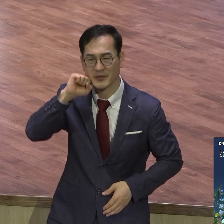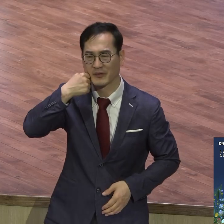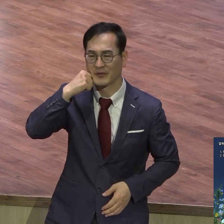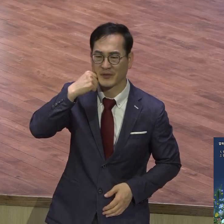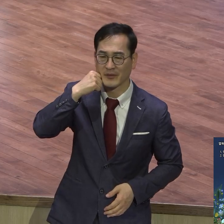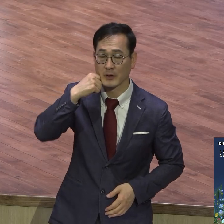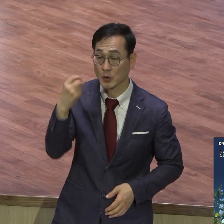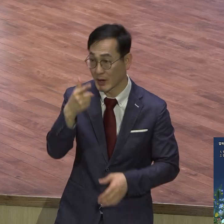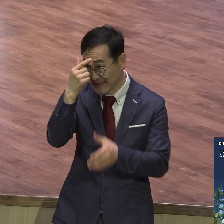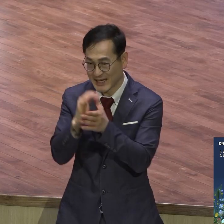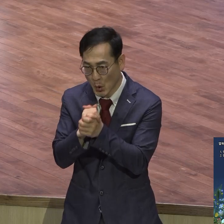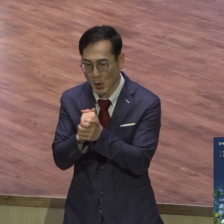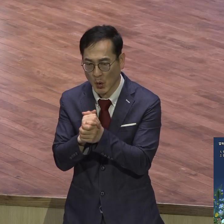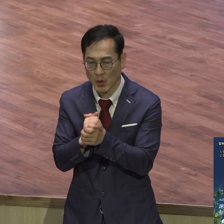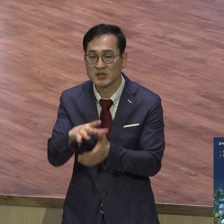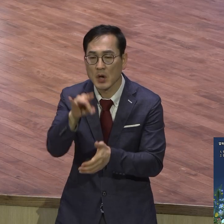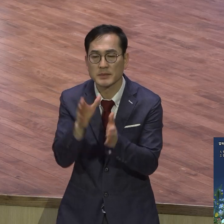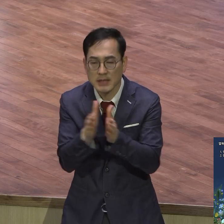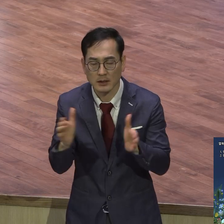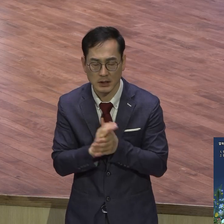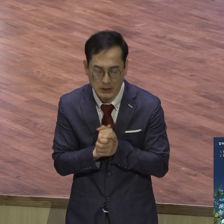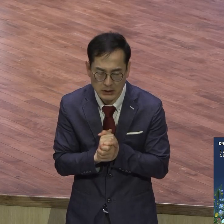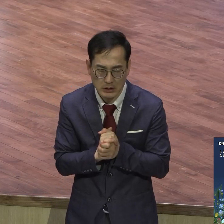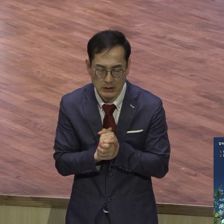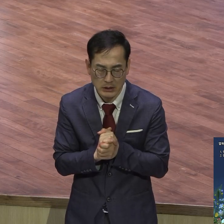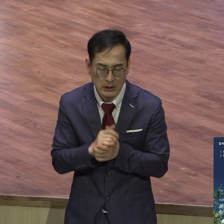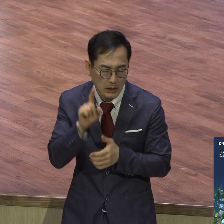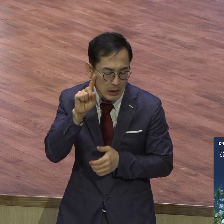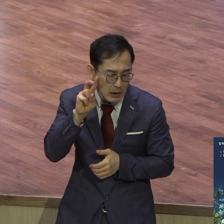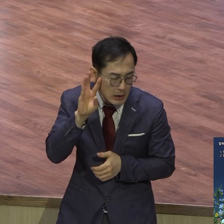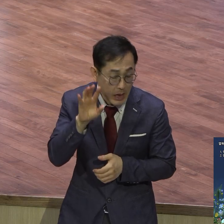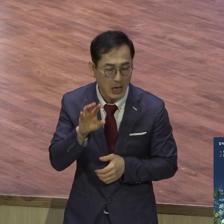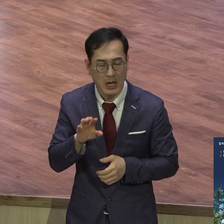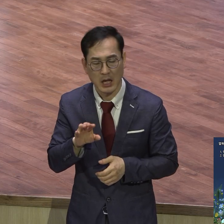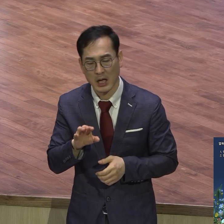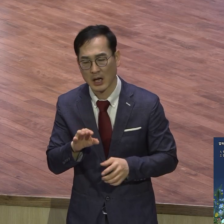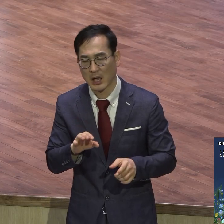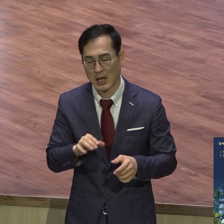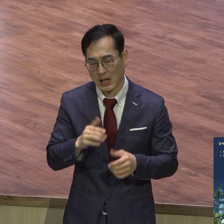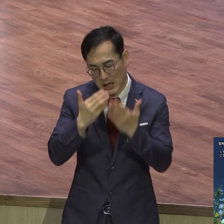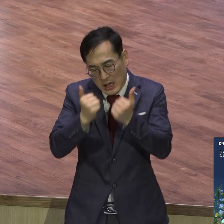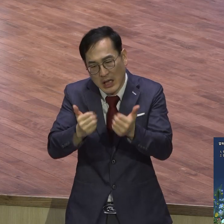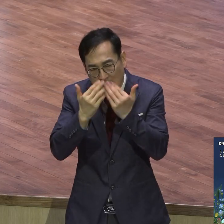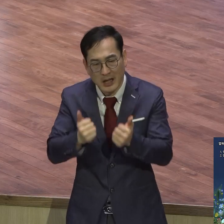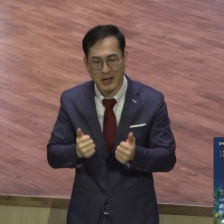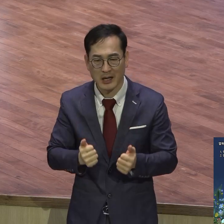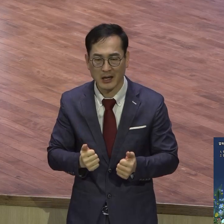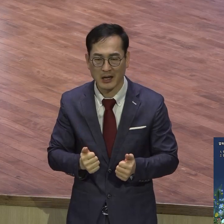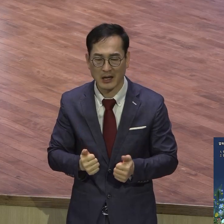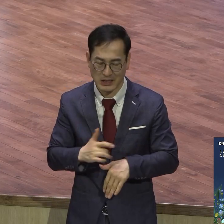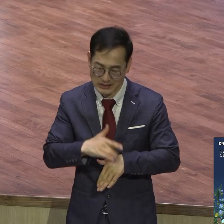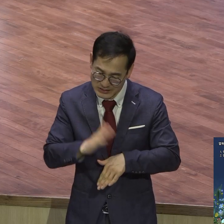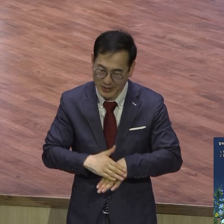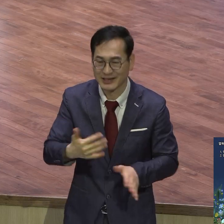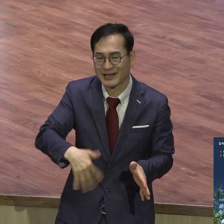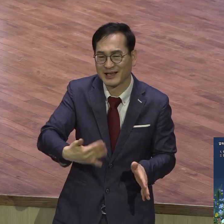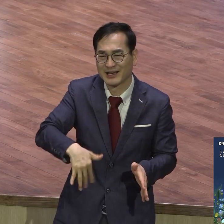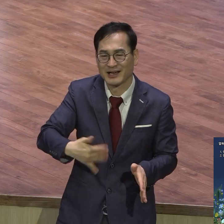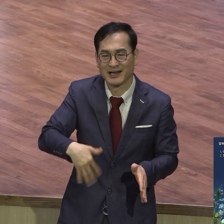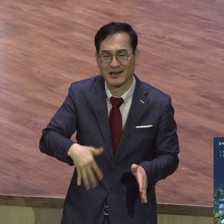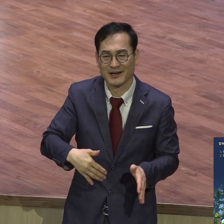기도도 지속하려고 하면 잘 안 돼요. 몇 번 하다가 말은 어색하고 영적인 사람도 영적인 사람도